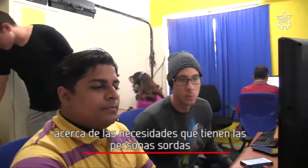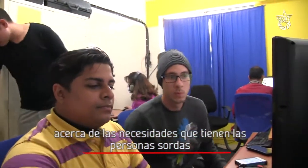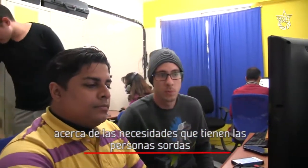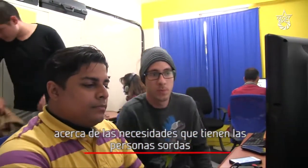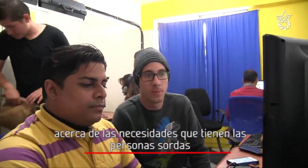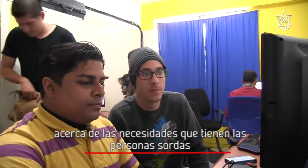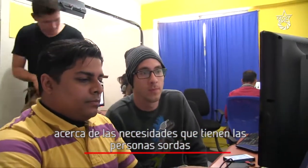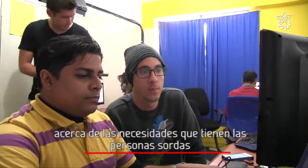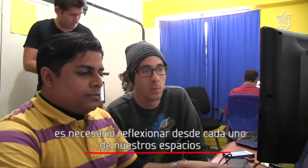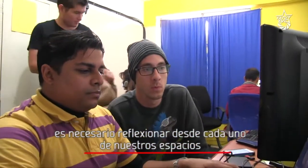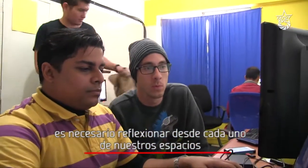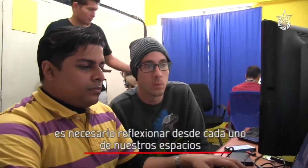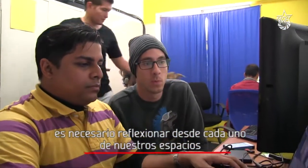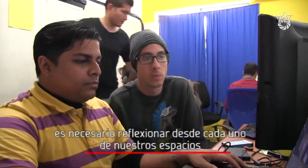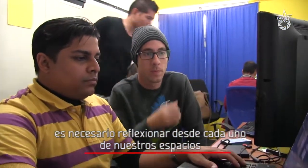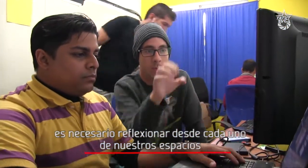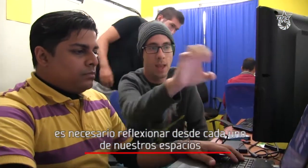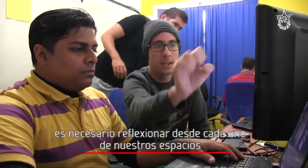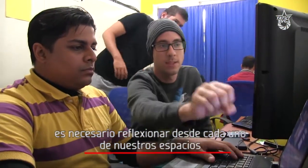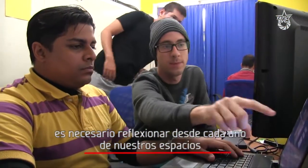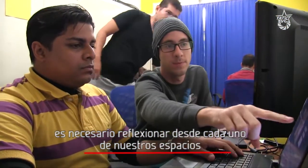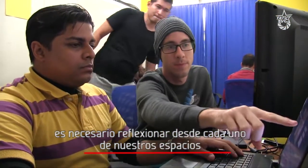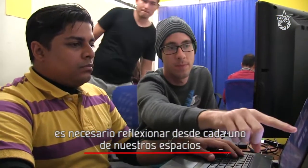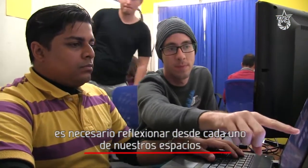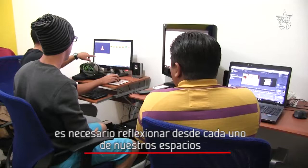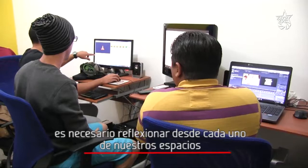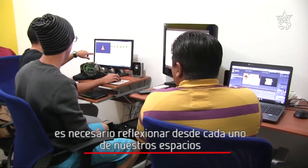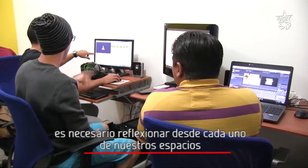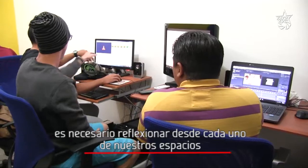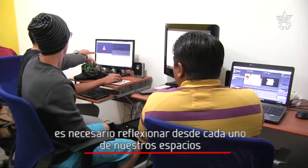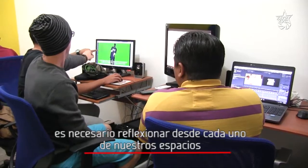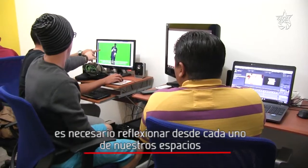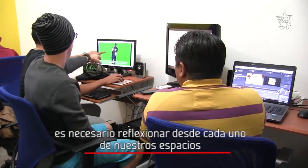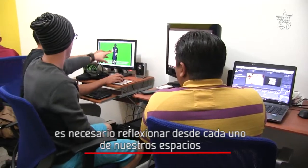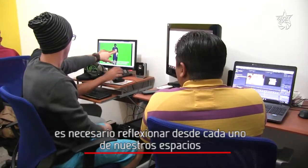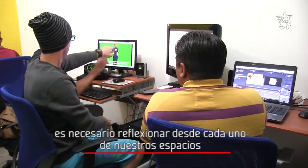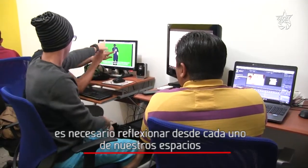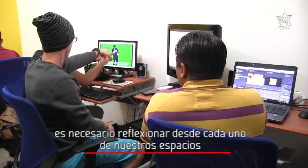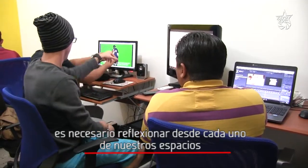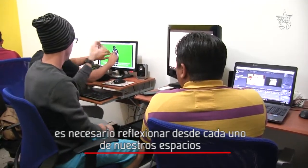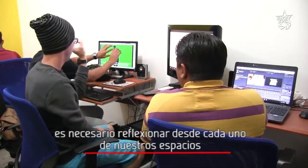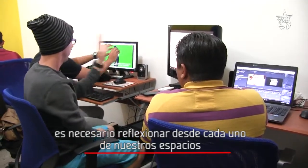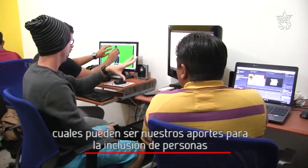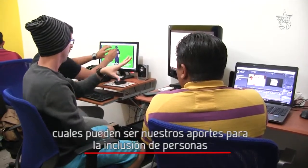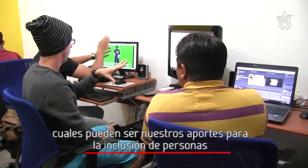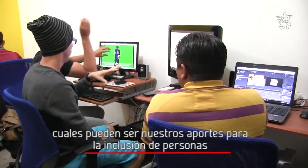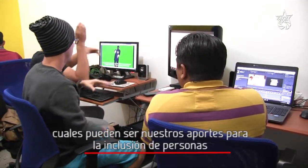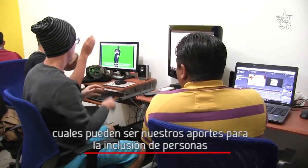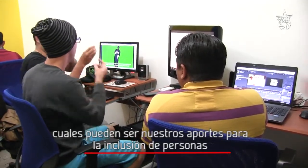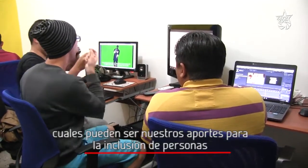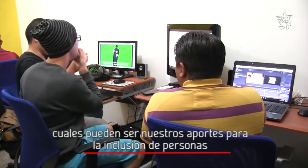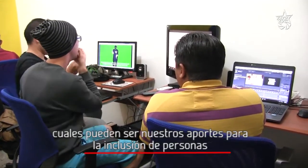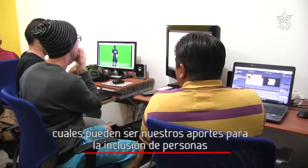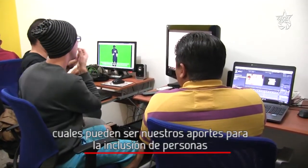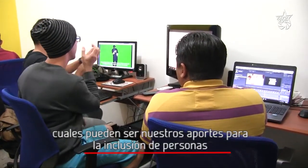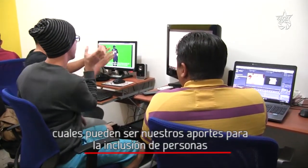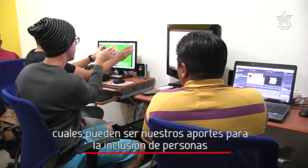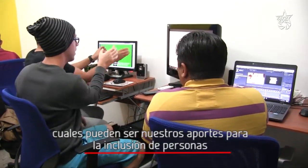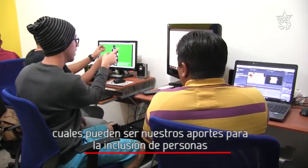las personas sordas. Es necesario reflexionar desde cada uno de nuestros espacios cuáles pueden ser nuestros aportes para la